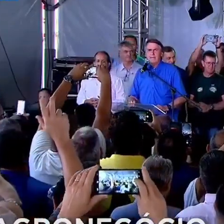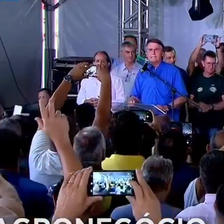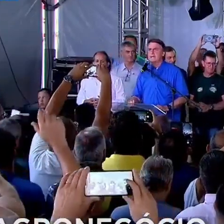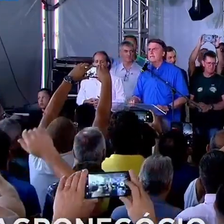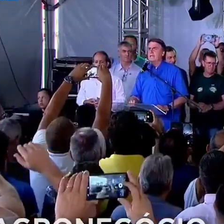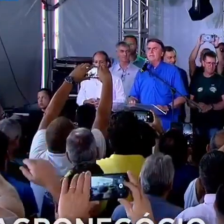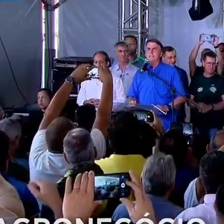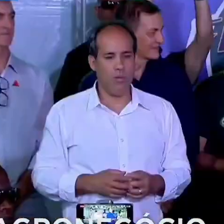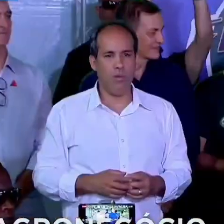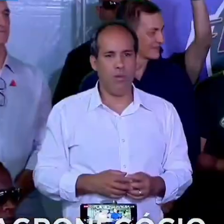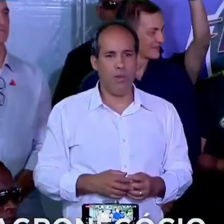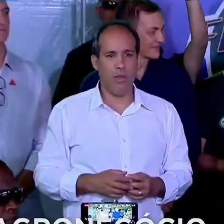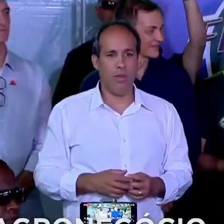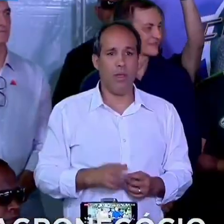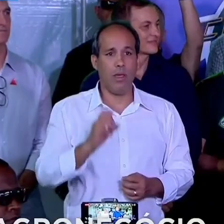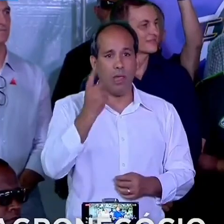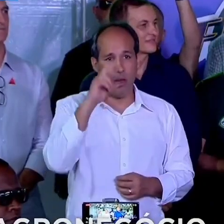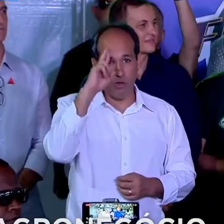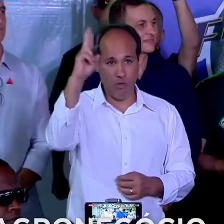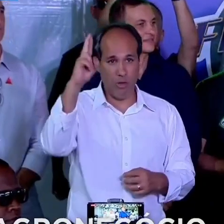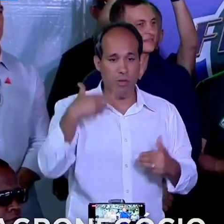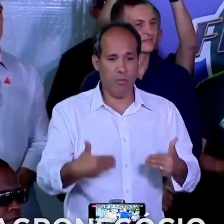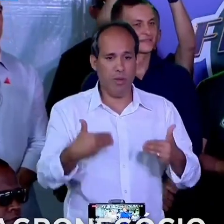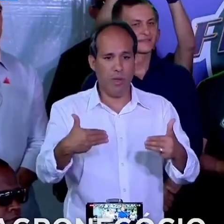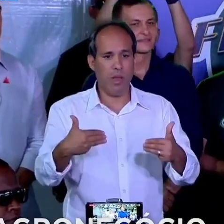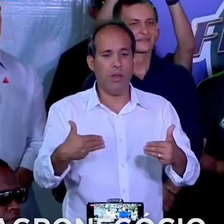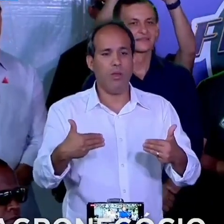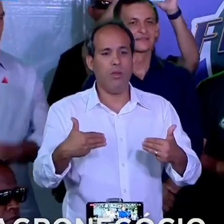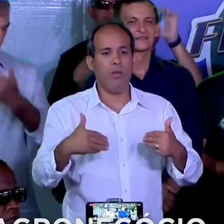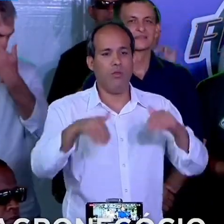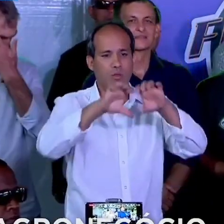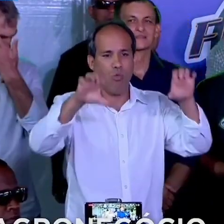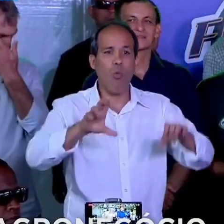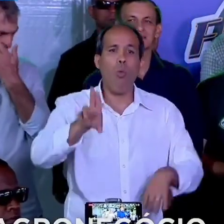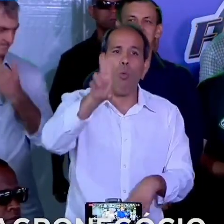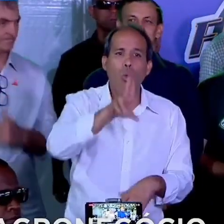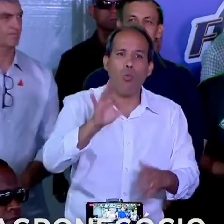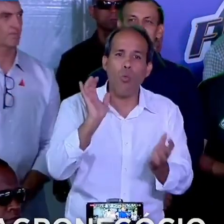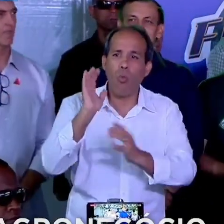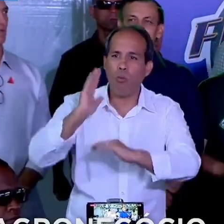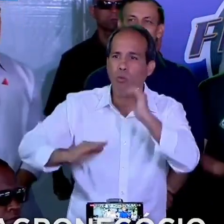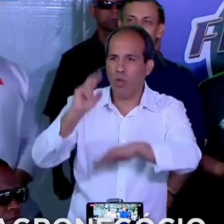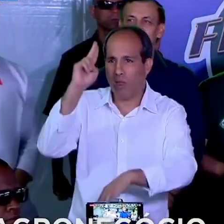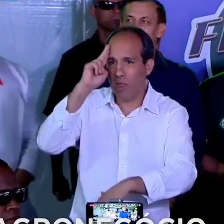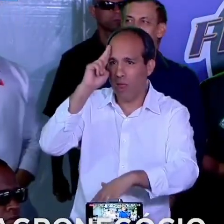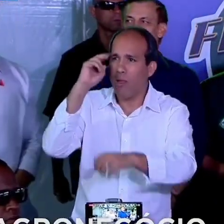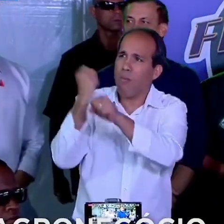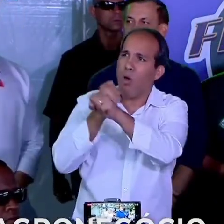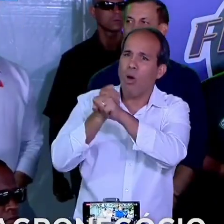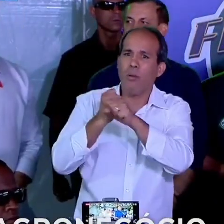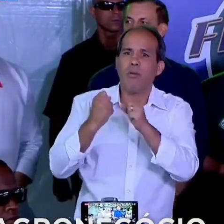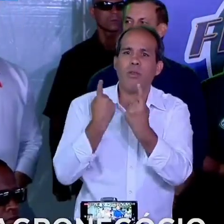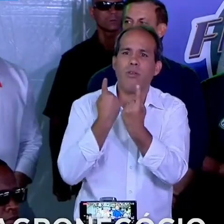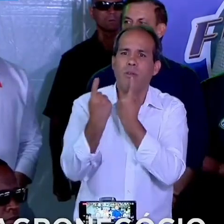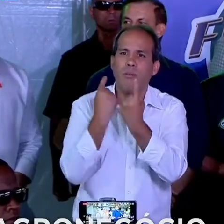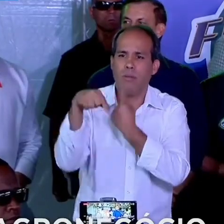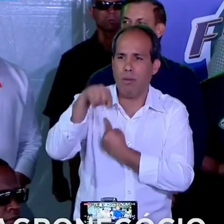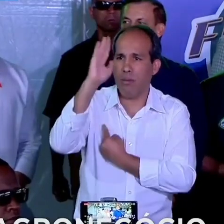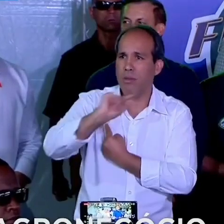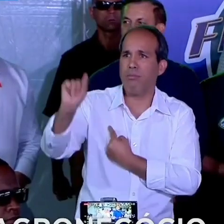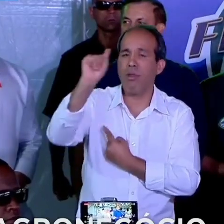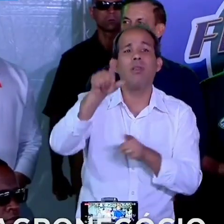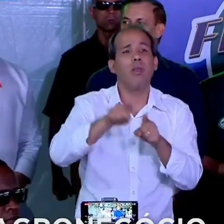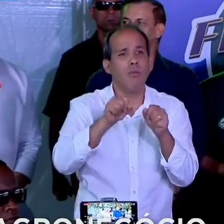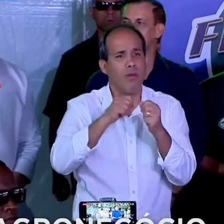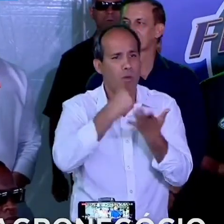Na frente daquele ministério, usando o Exército Brasileiro para recuperar estradas pelo Brasil, fazendo contratos sérios